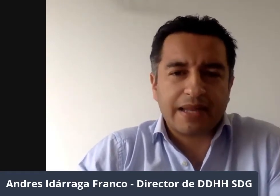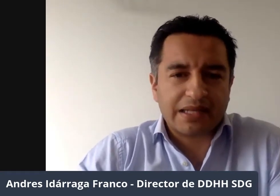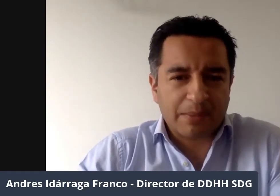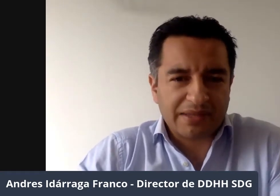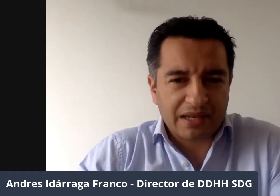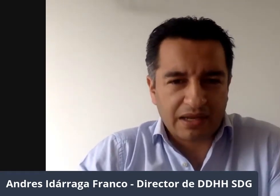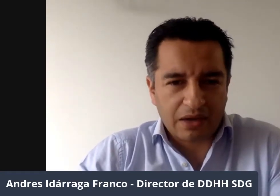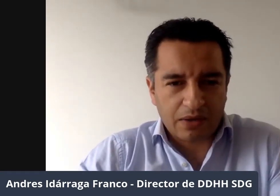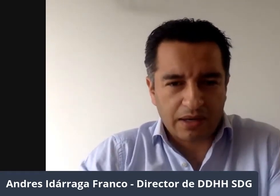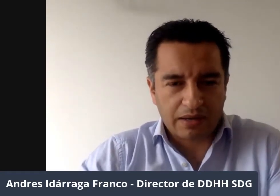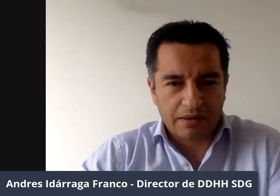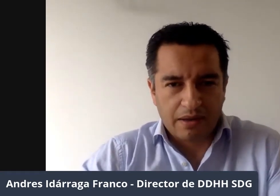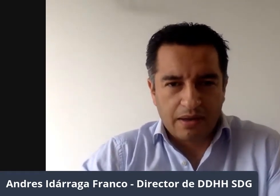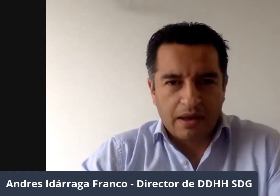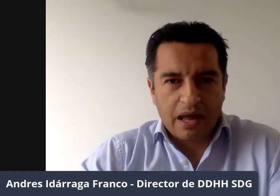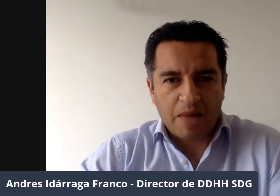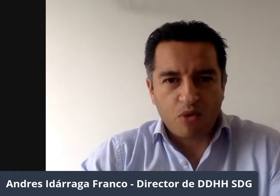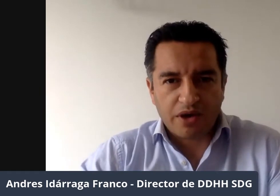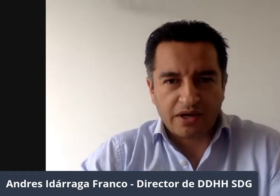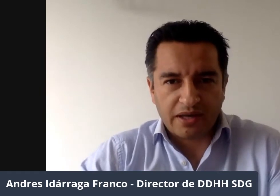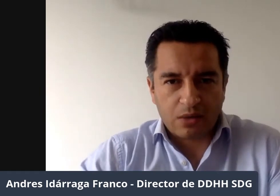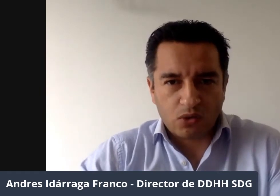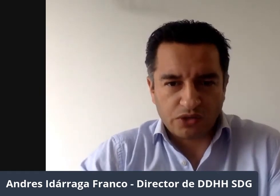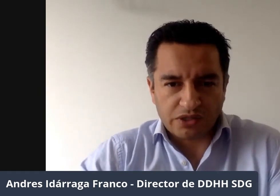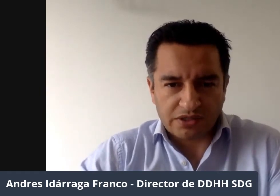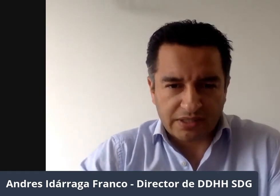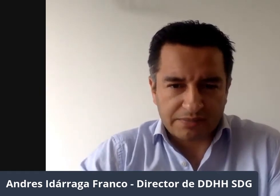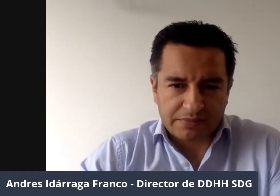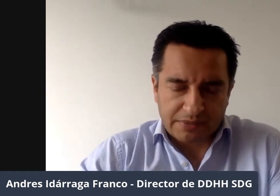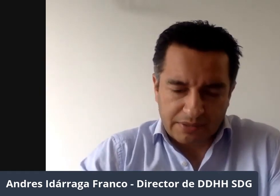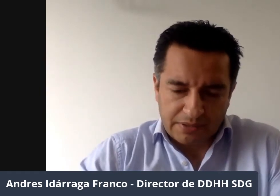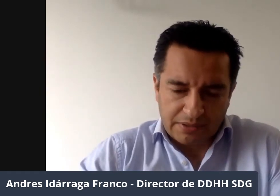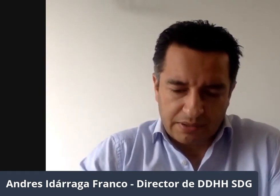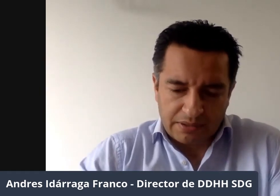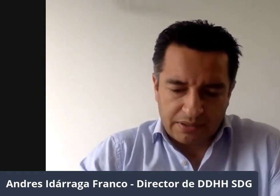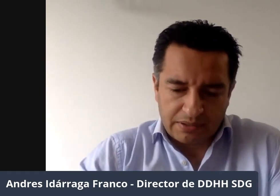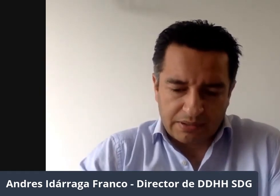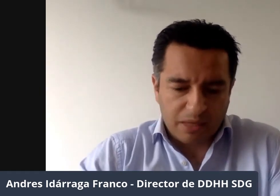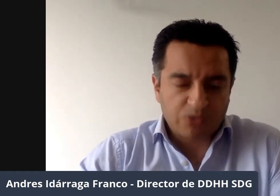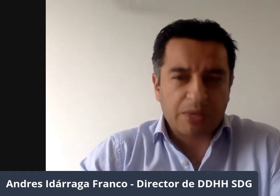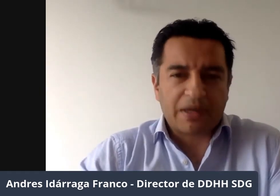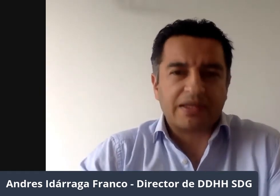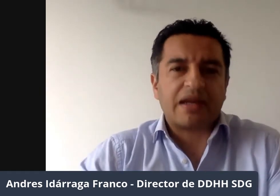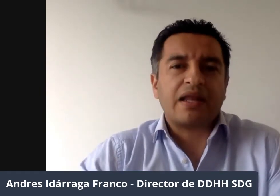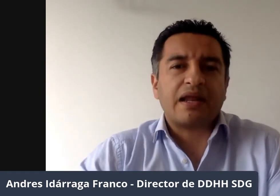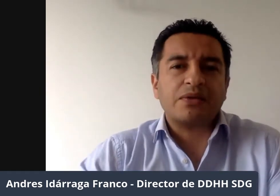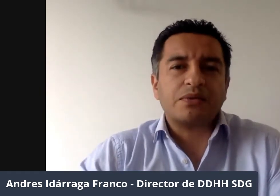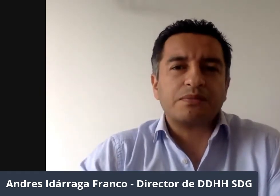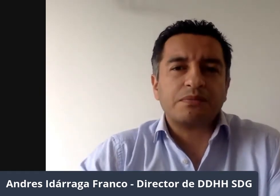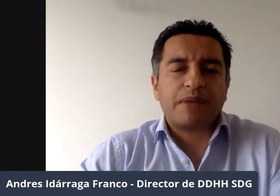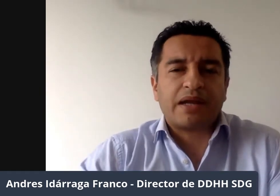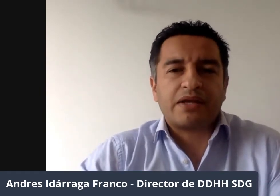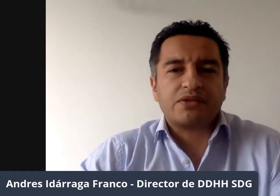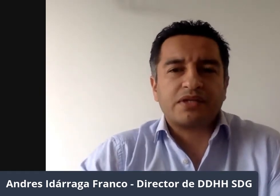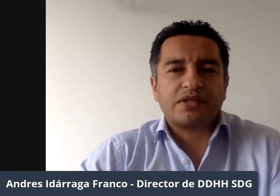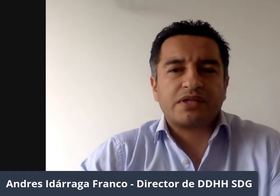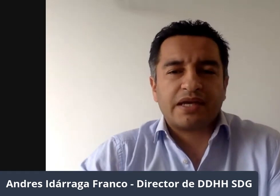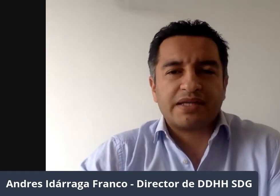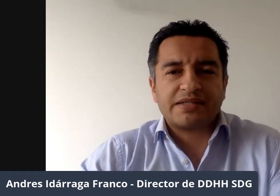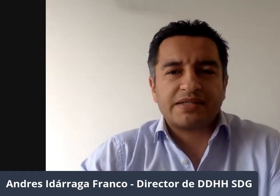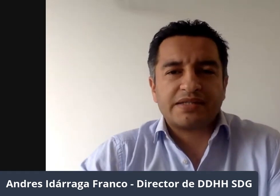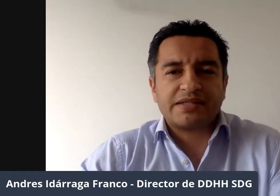está directamente ligado a la modernidad eurocéntrica, tenemos que partir aclarando para